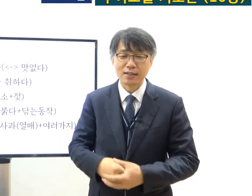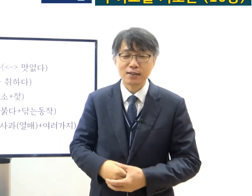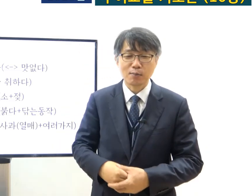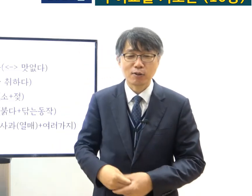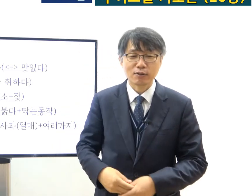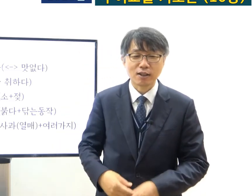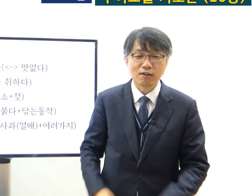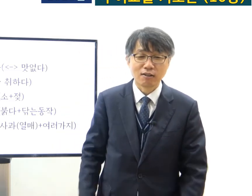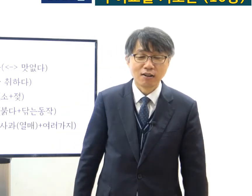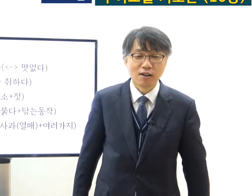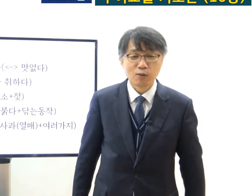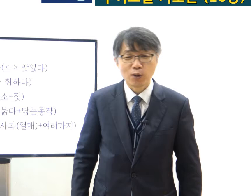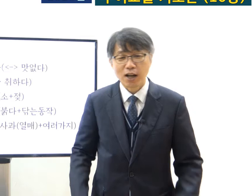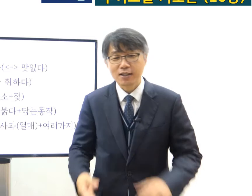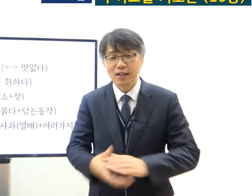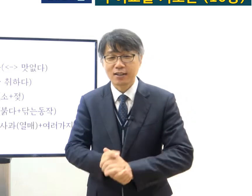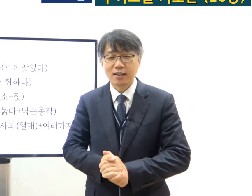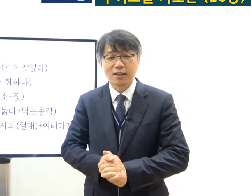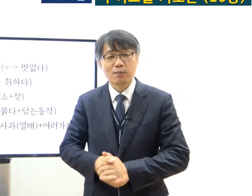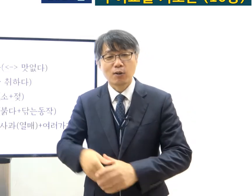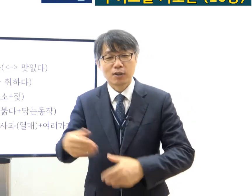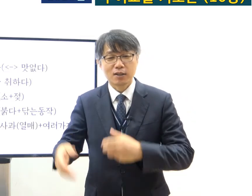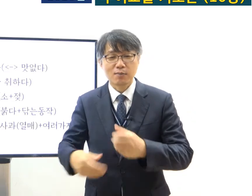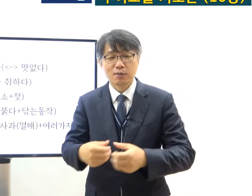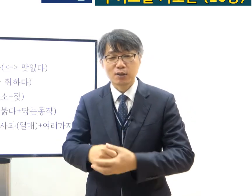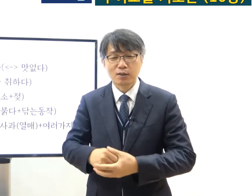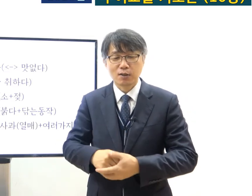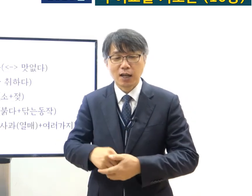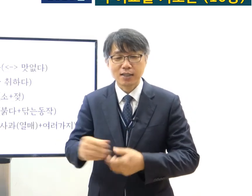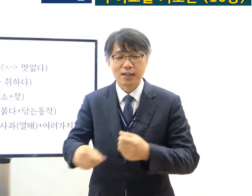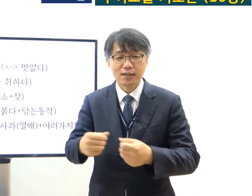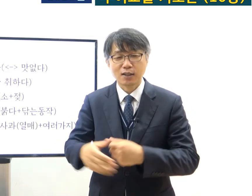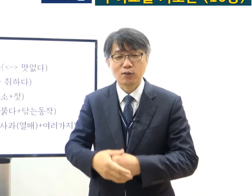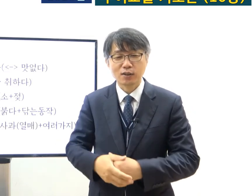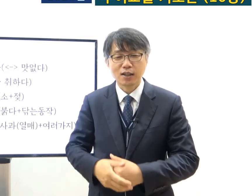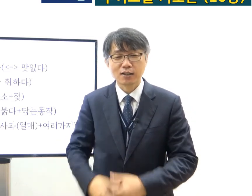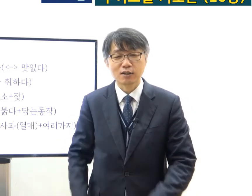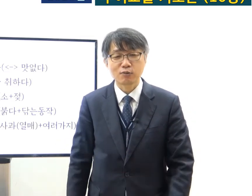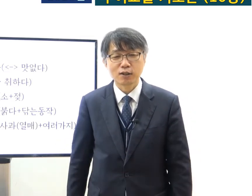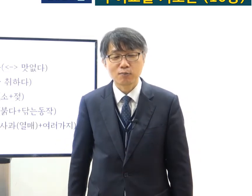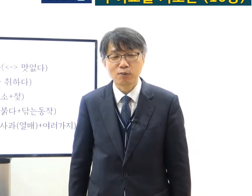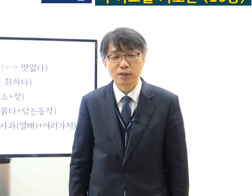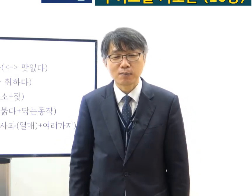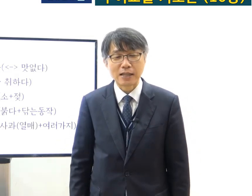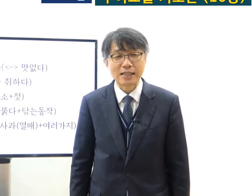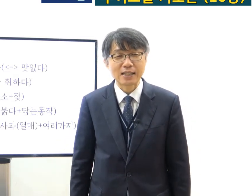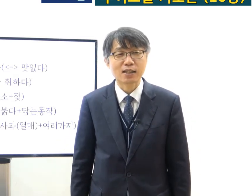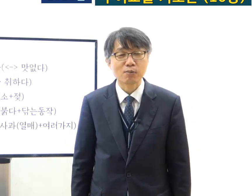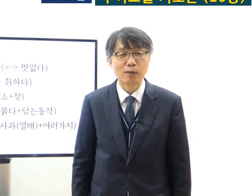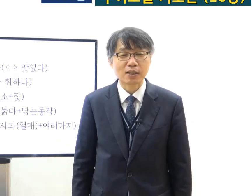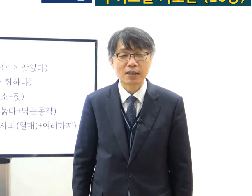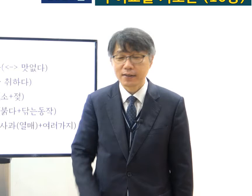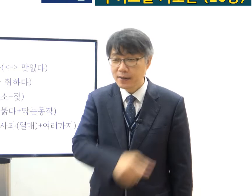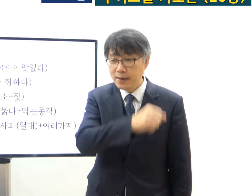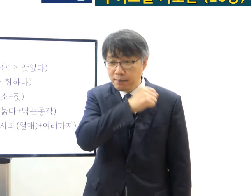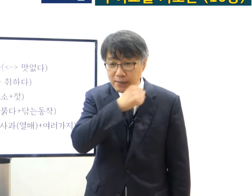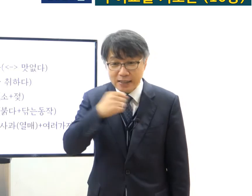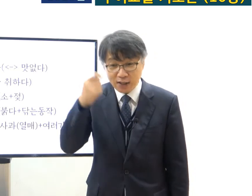사 먹었는데요. 우리 아이들한테 뭐 이렇게 간식 같은 거 사줬는데 그 친구한테 물어봤어요. 맛있니? 이렇게 물어봤더니 맛있어요?